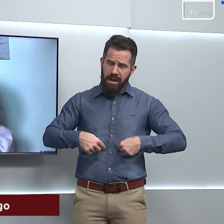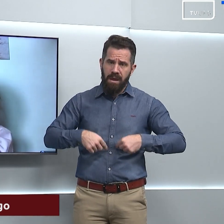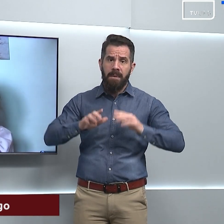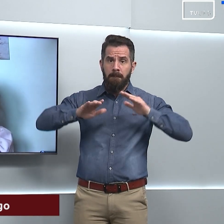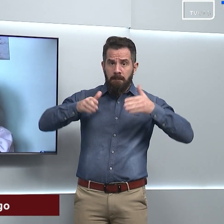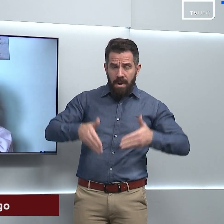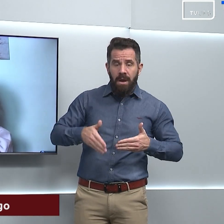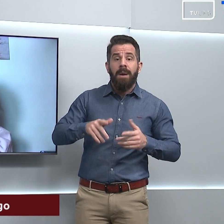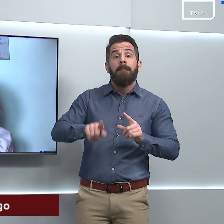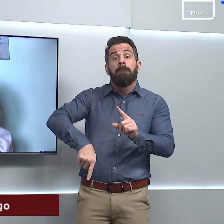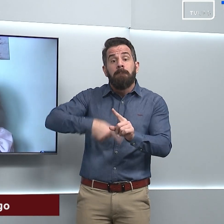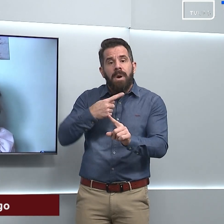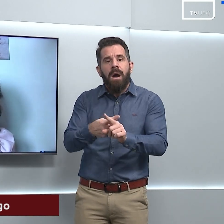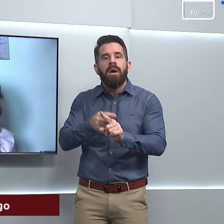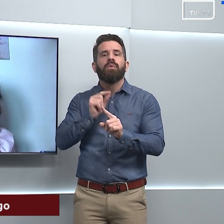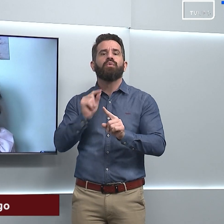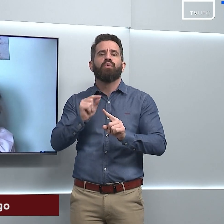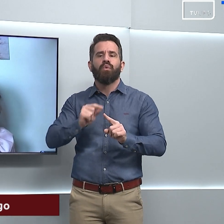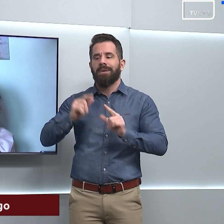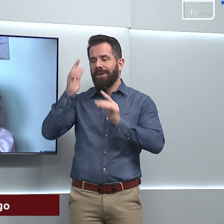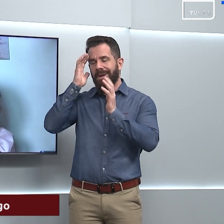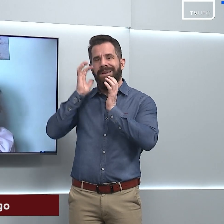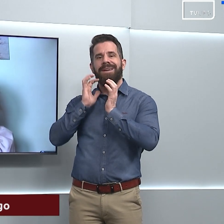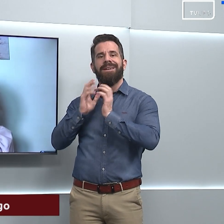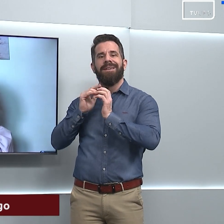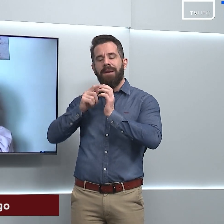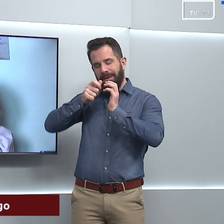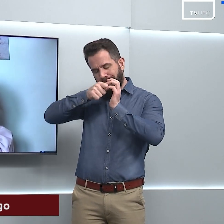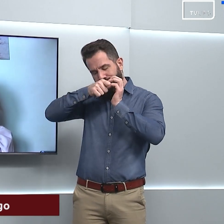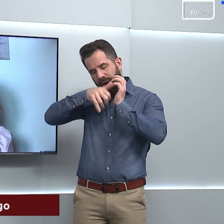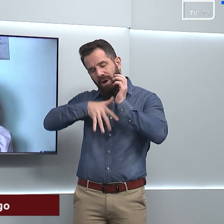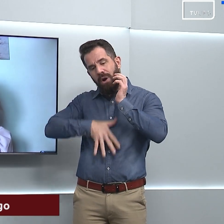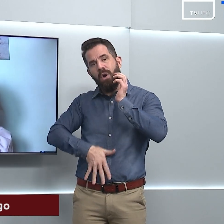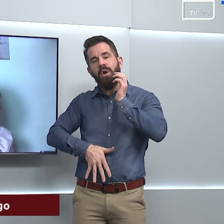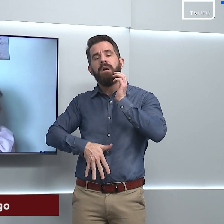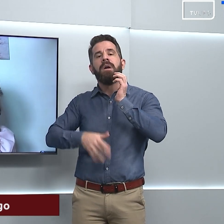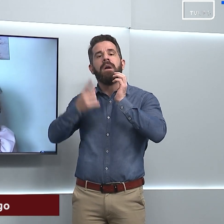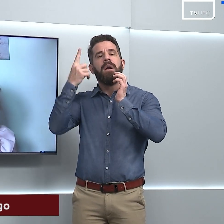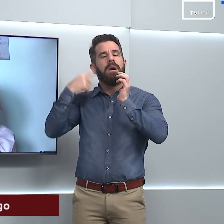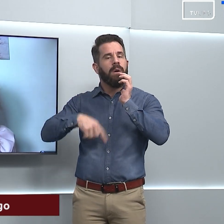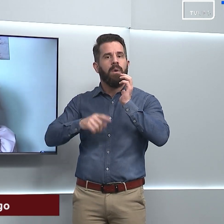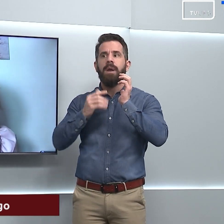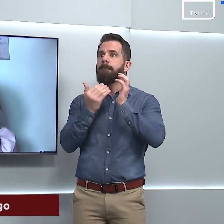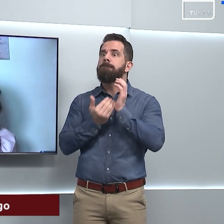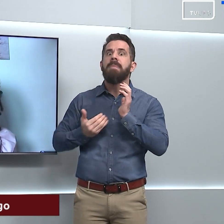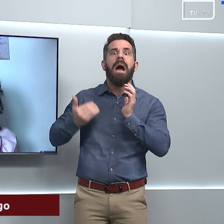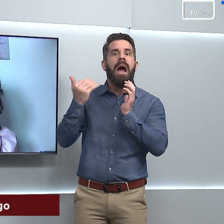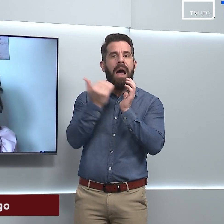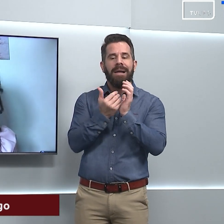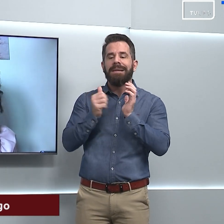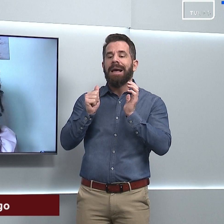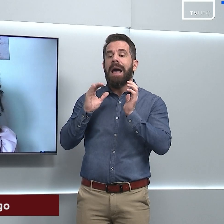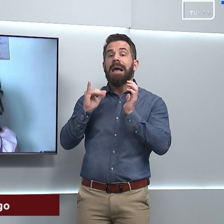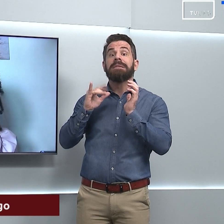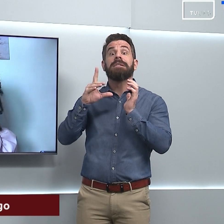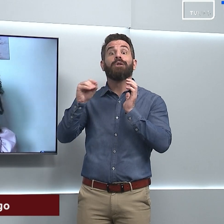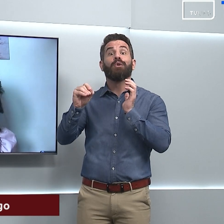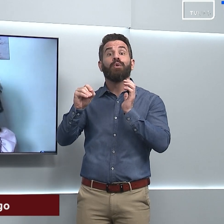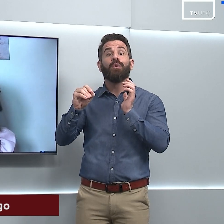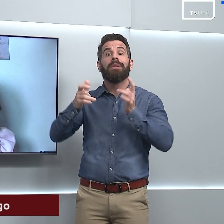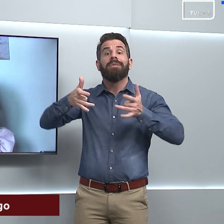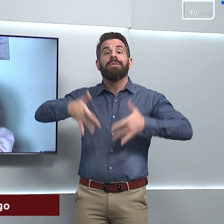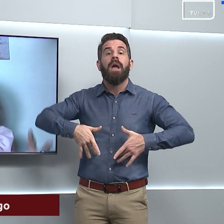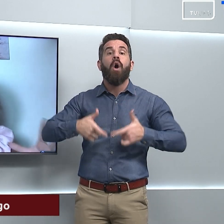a cafeína, ela estimula o sistema nervoso central a liberar mais ácido no estômago. E é